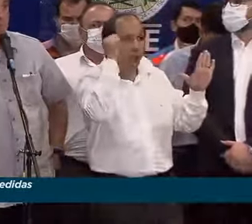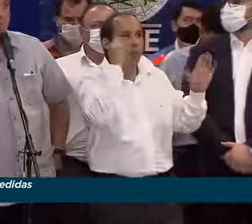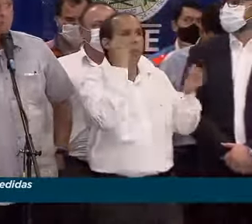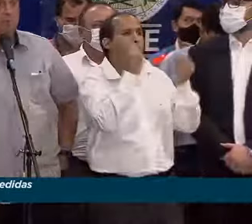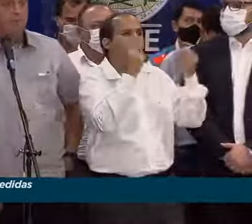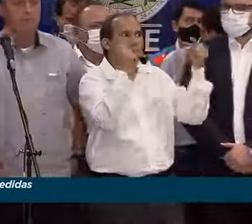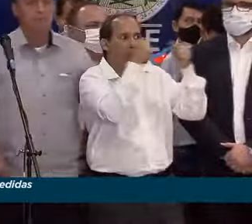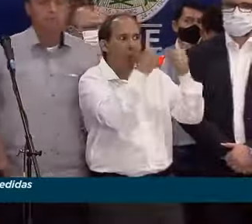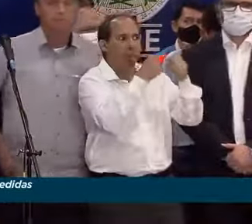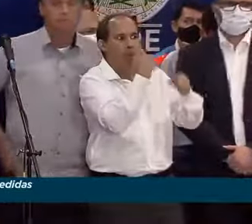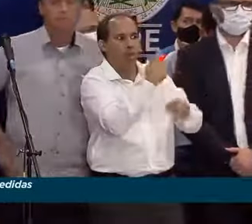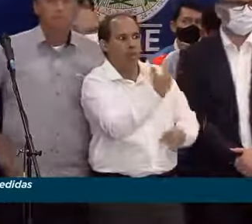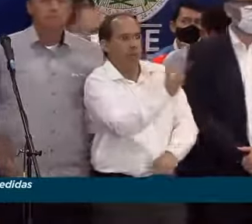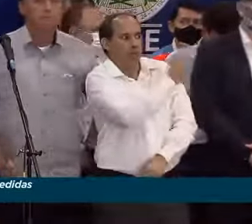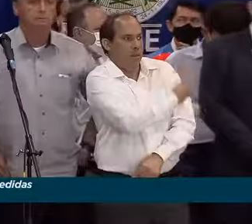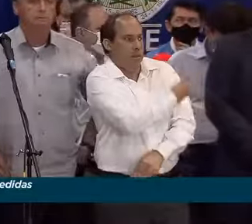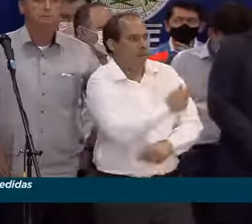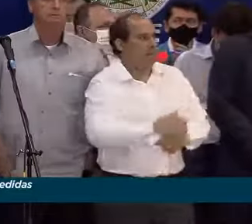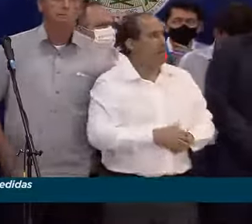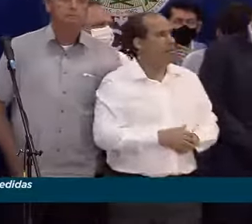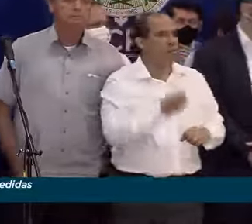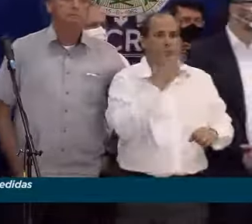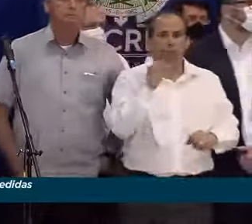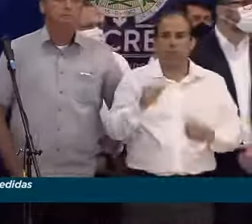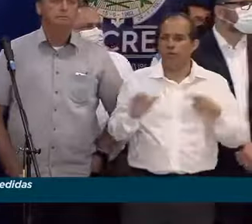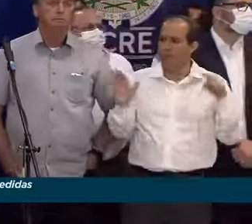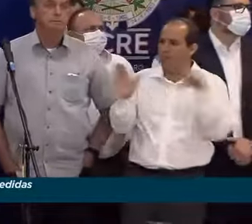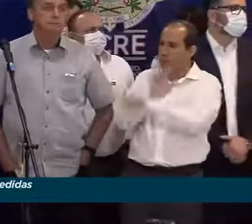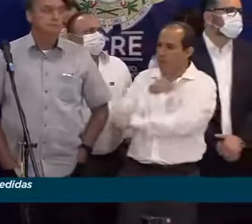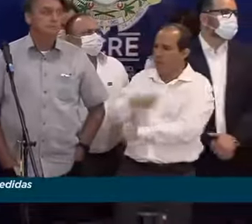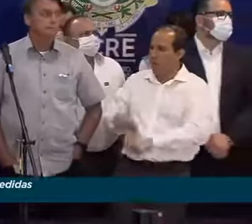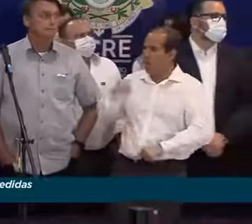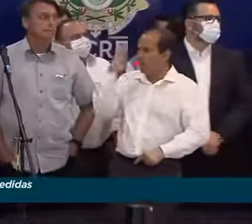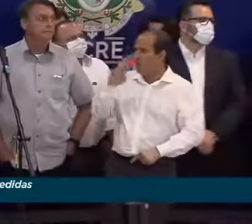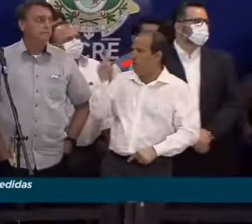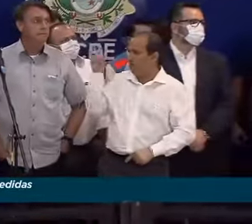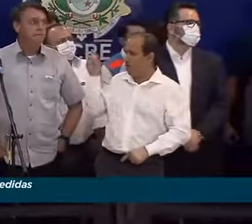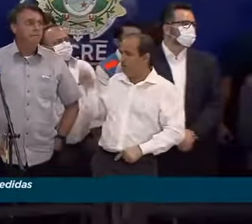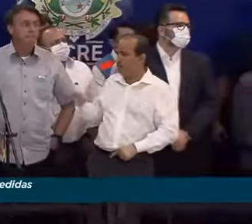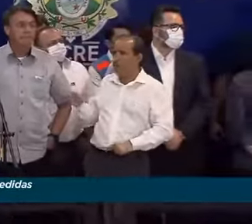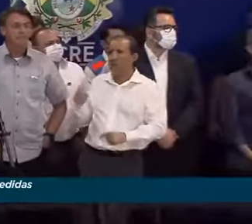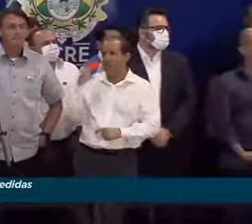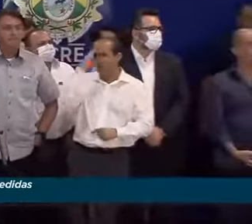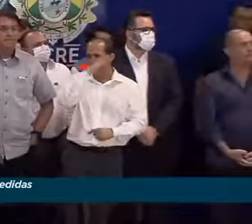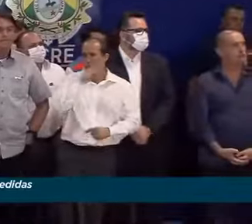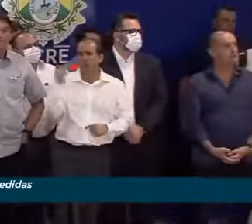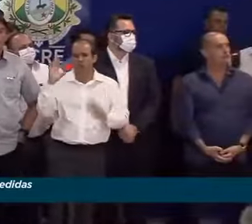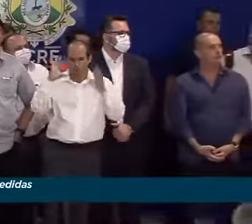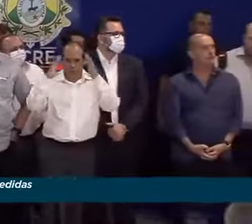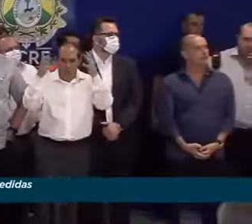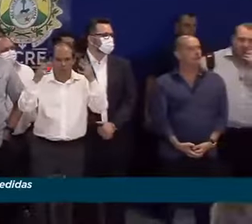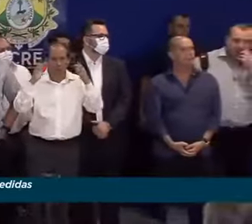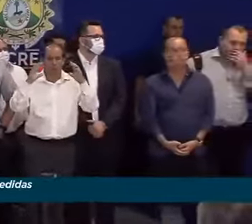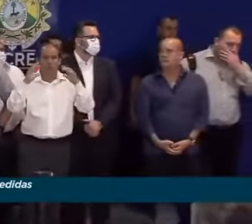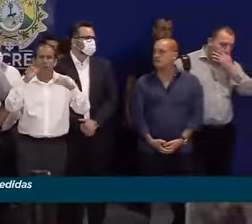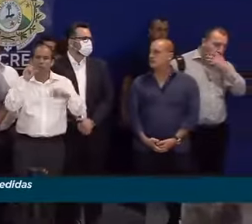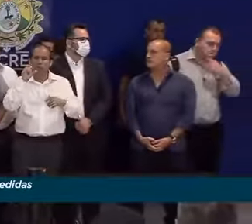aplicado. Bom dia a todos. Minha pergunta é para o presidente Bolsonaro. Presidente, qual a avaliação que o senhor fez da decisão do STJ